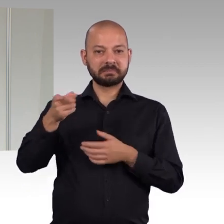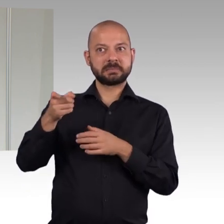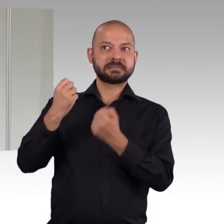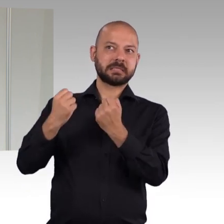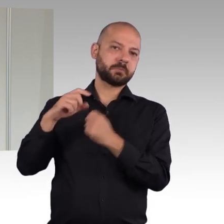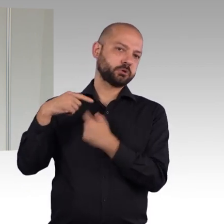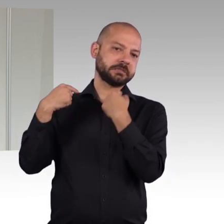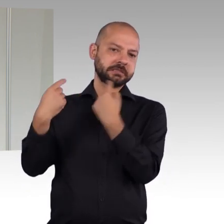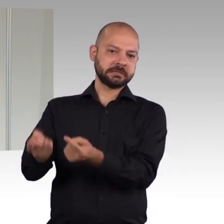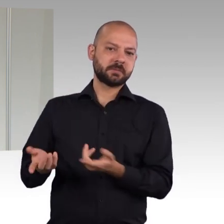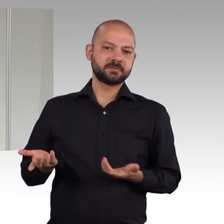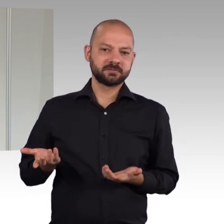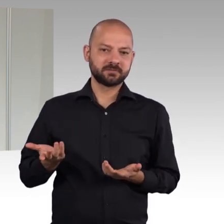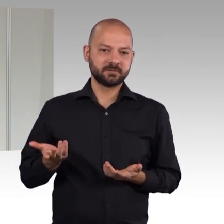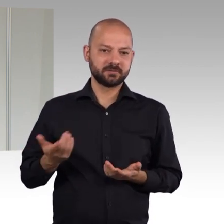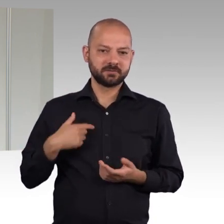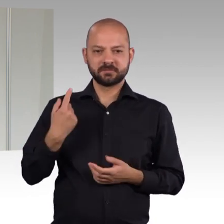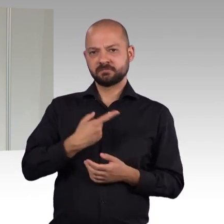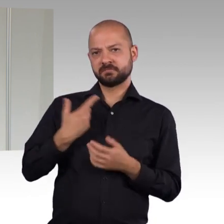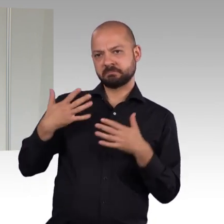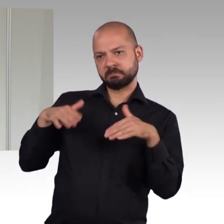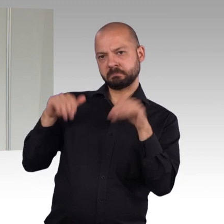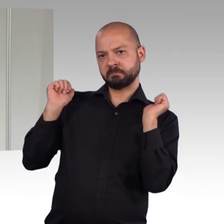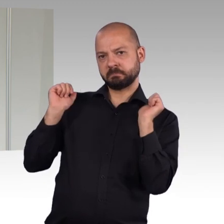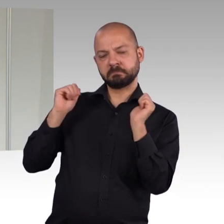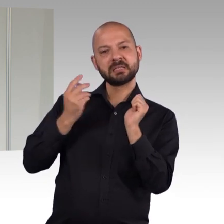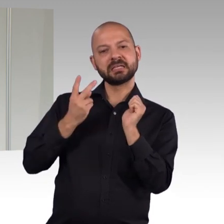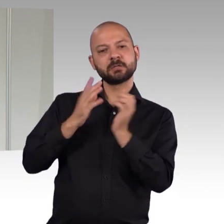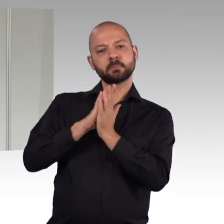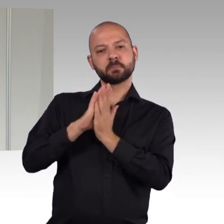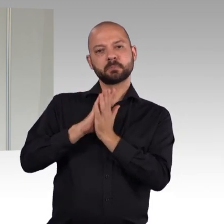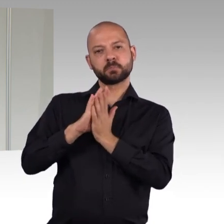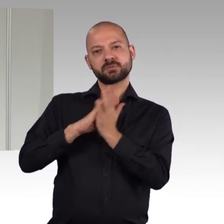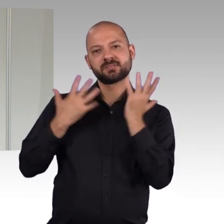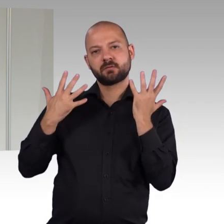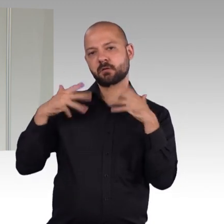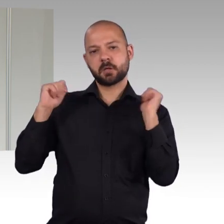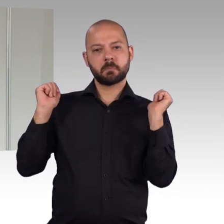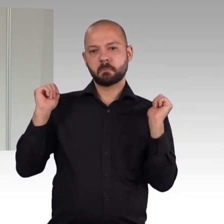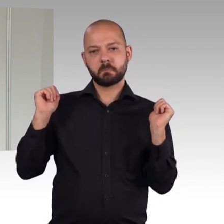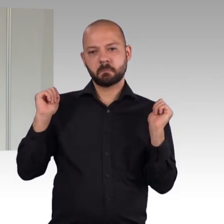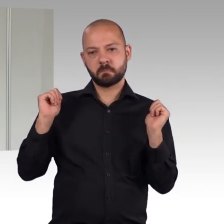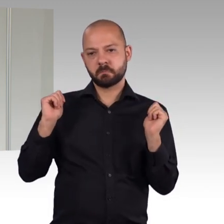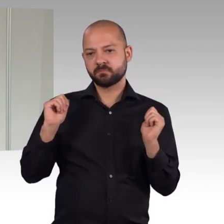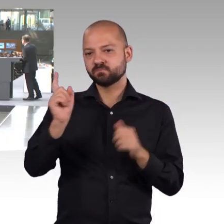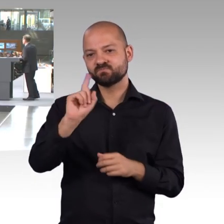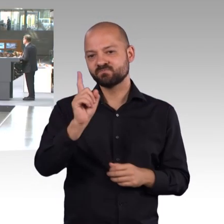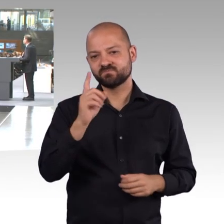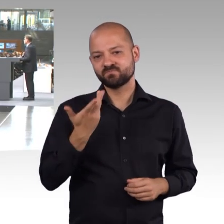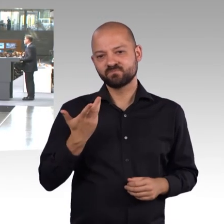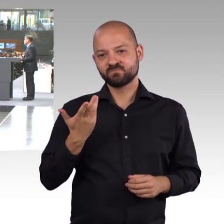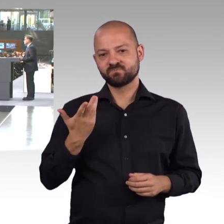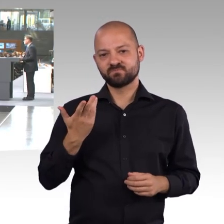wieder überzeugen können, mit uns gemeinsam im Bündnis Politik zu formulieren und wirkliche Multilateralisten zu sein. Und